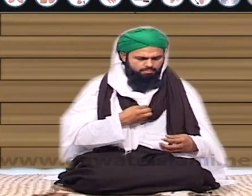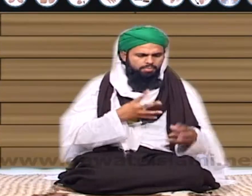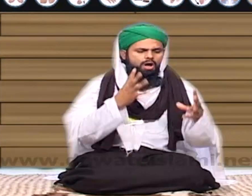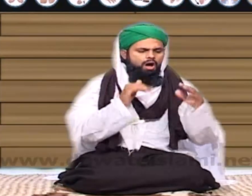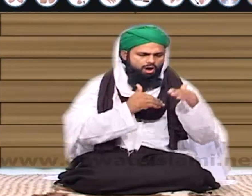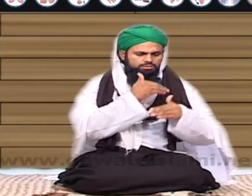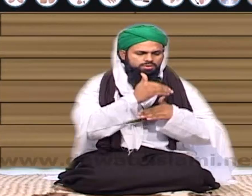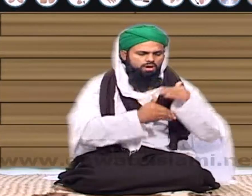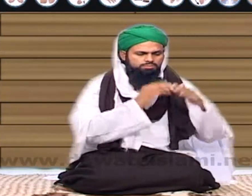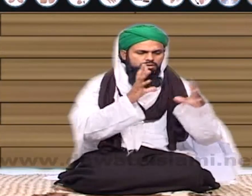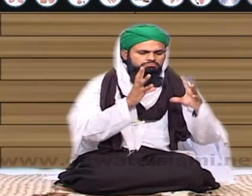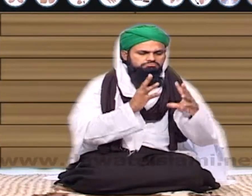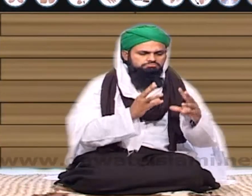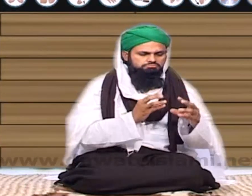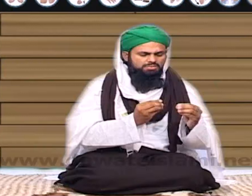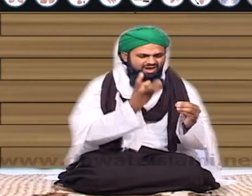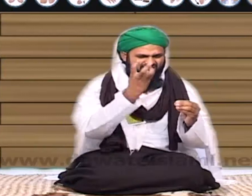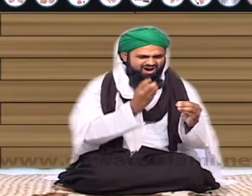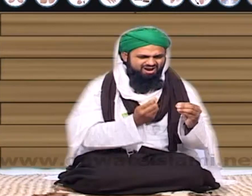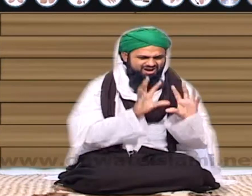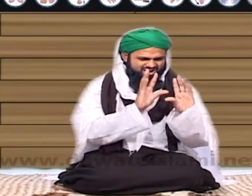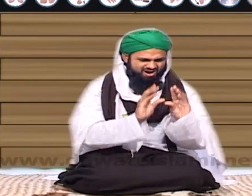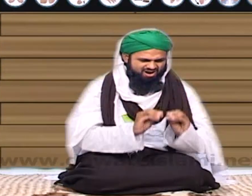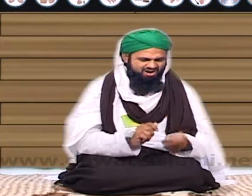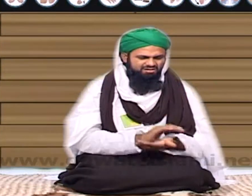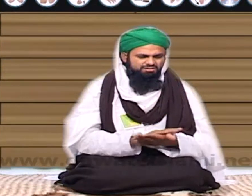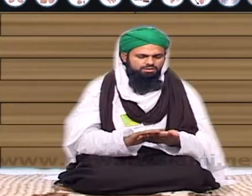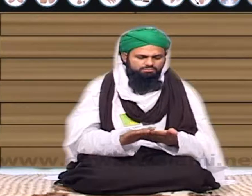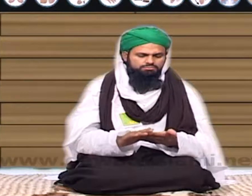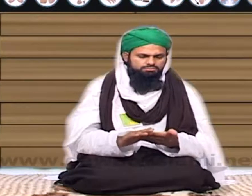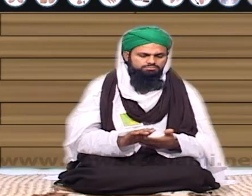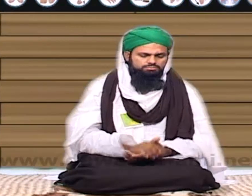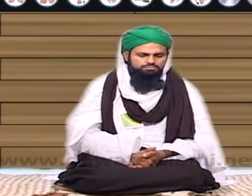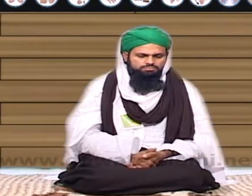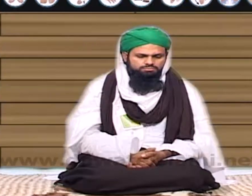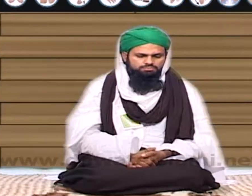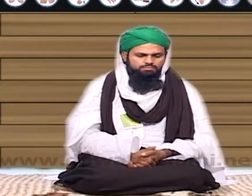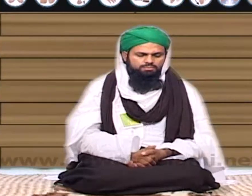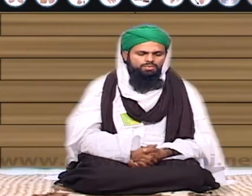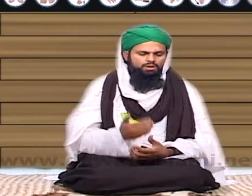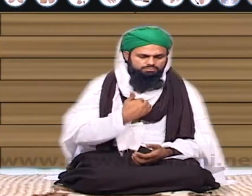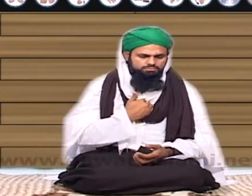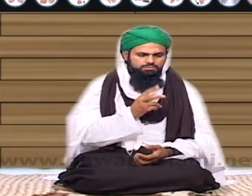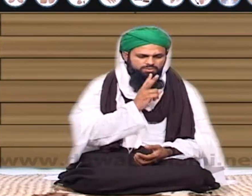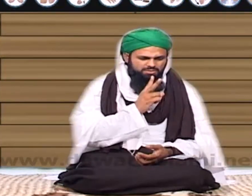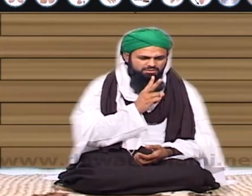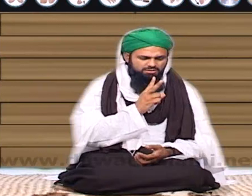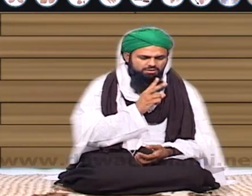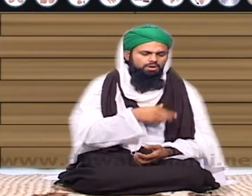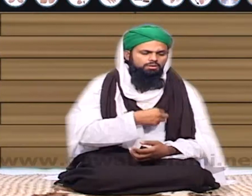جو یہ سستے کپڑے ہوتے ہیں ان کا رنگ اچھا نکل. حالانکہ یہ بھی کہہ دیا جا سکتا تھا کہ رنگ